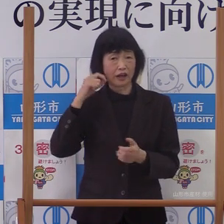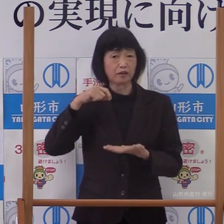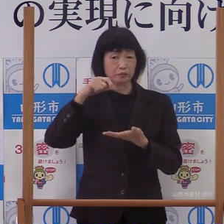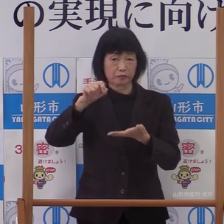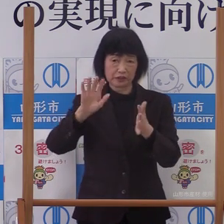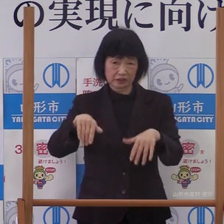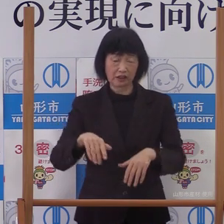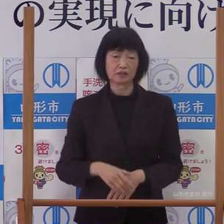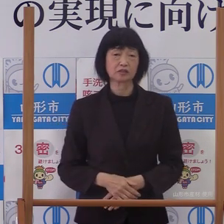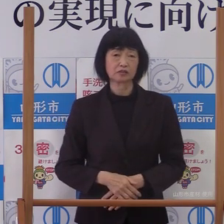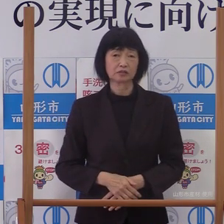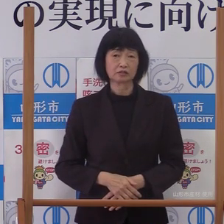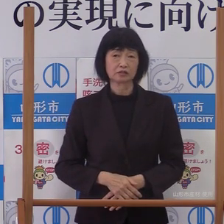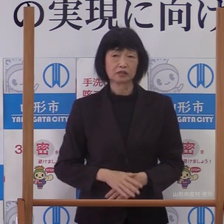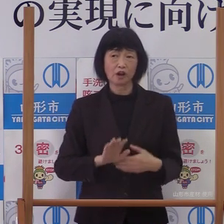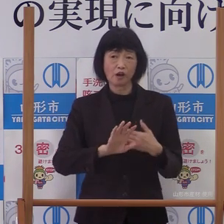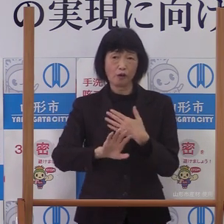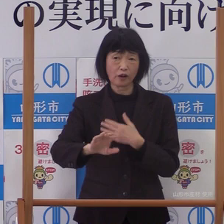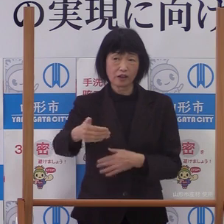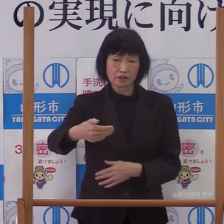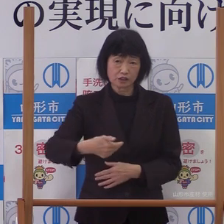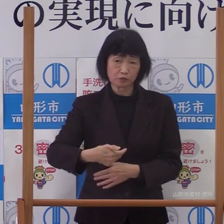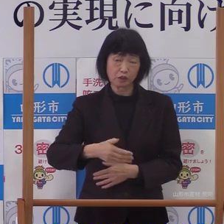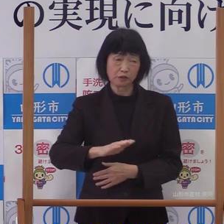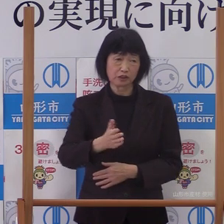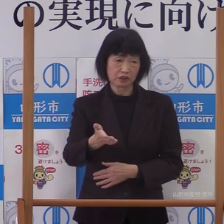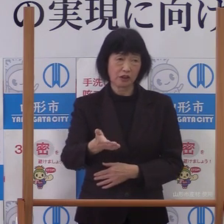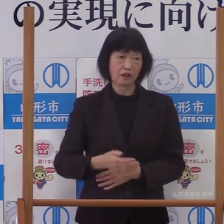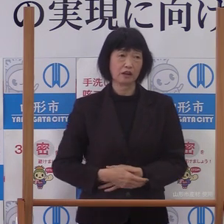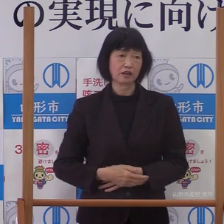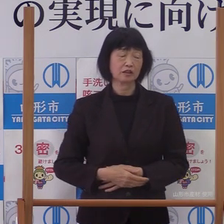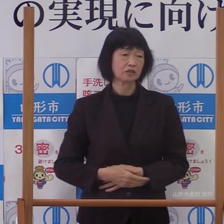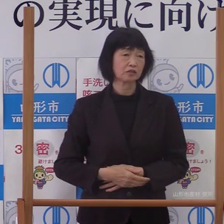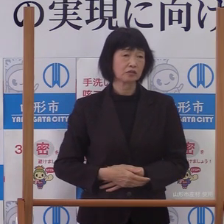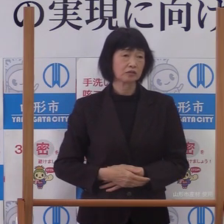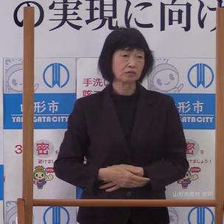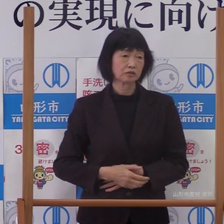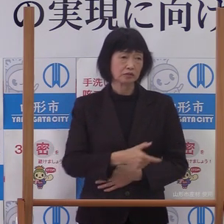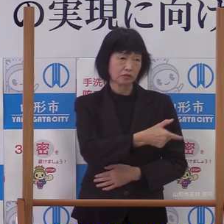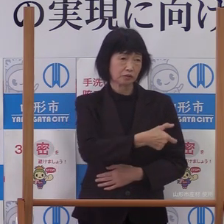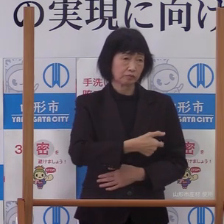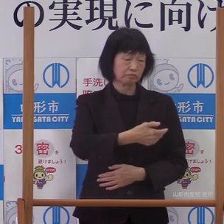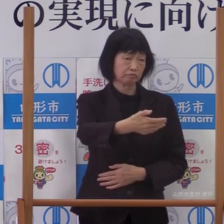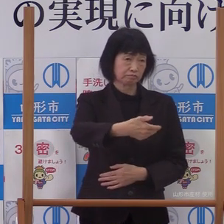その他ございますでしょうか。NHK さんどうぞ。